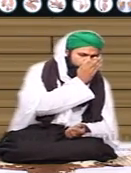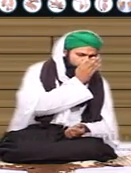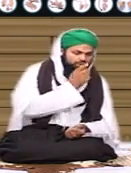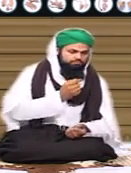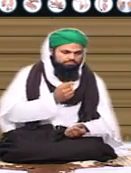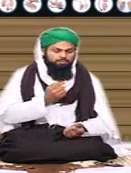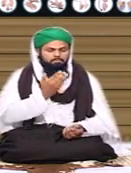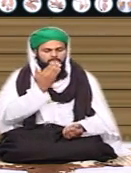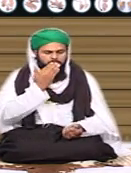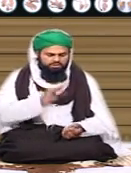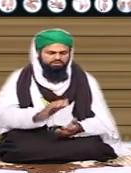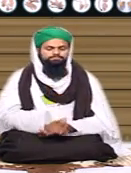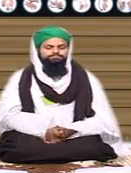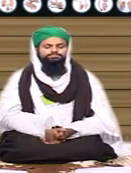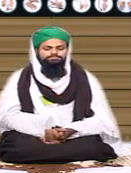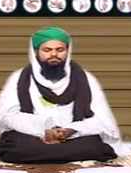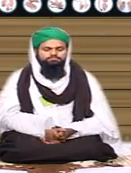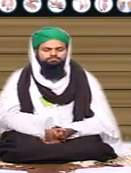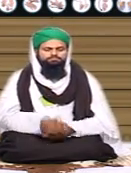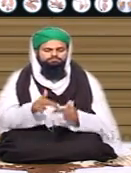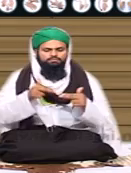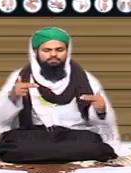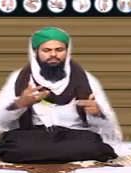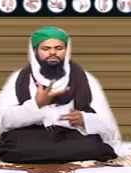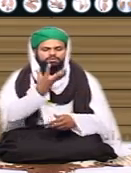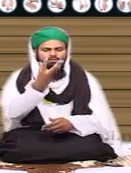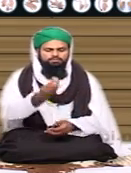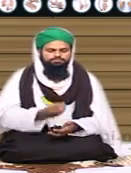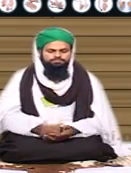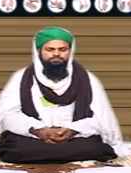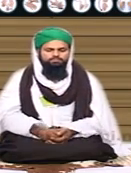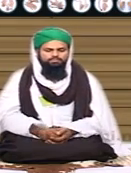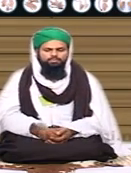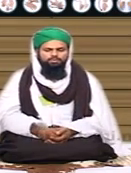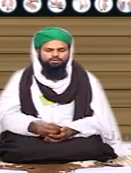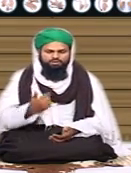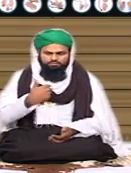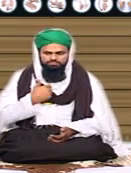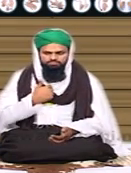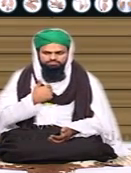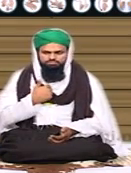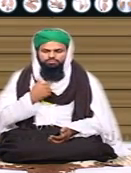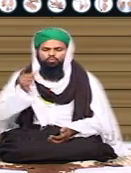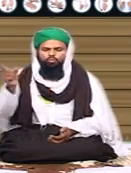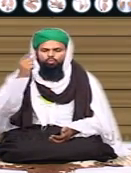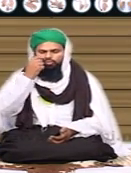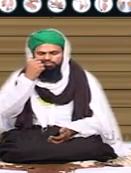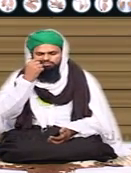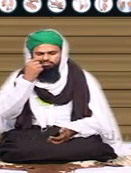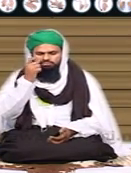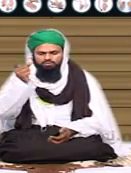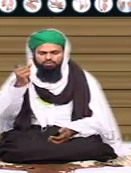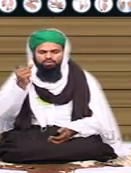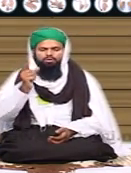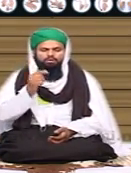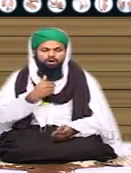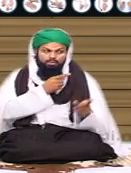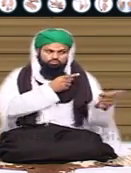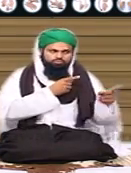دینا، یہ ہے دراصل چغلی. اب مثلا میں نے کسی کی کوئی بات چلی ہلکی کہہ دی، یار